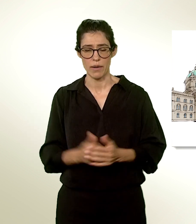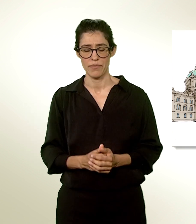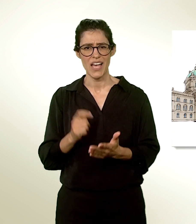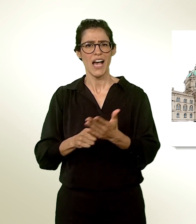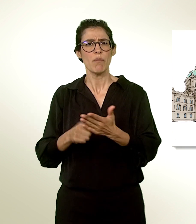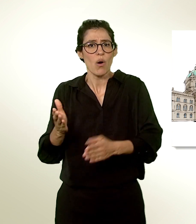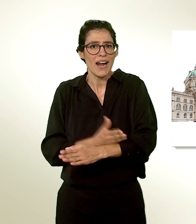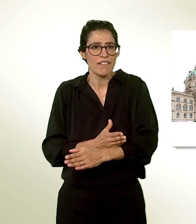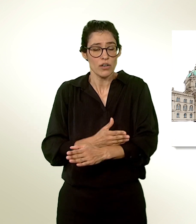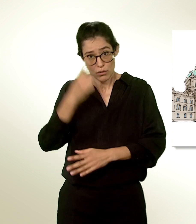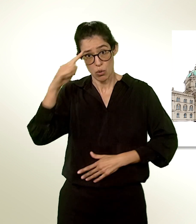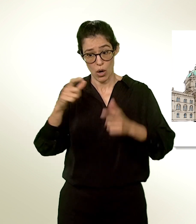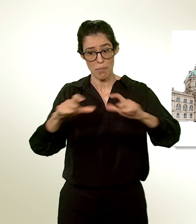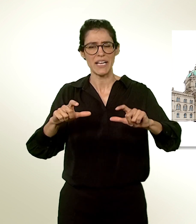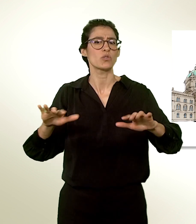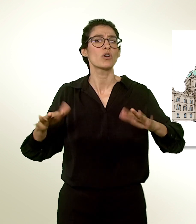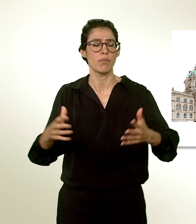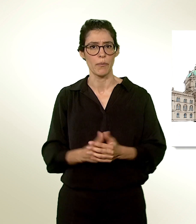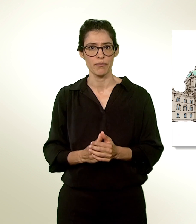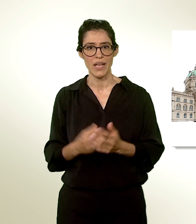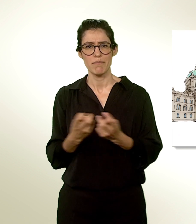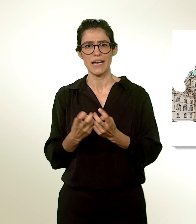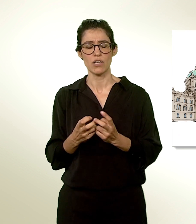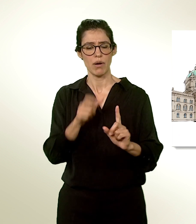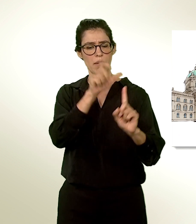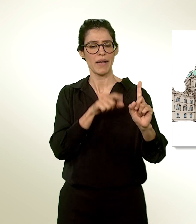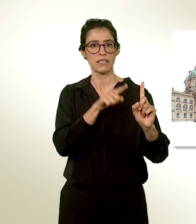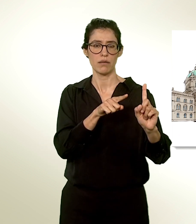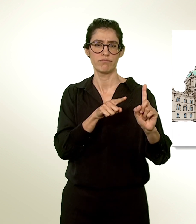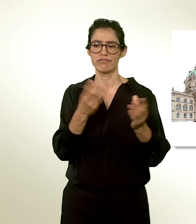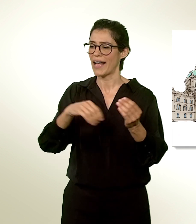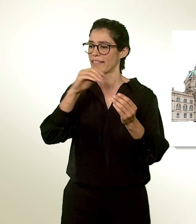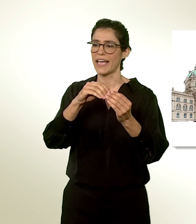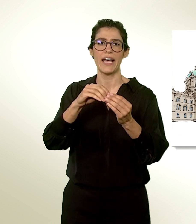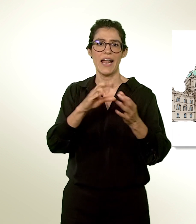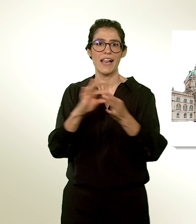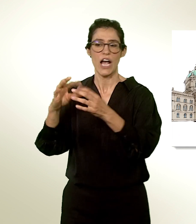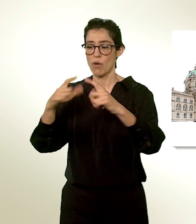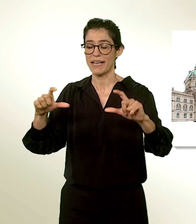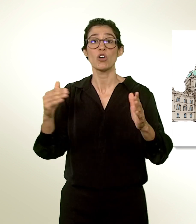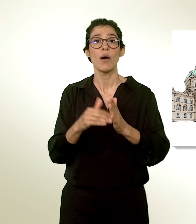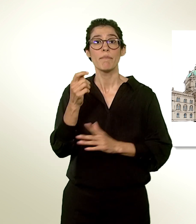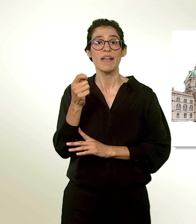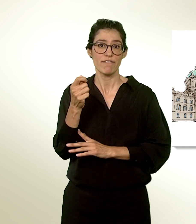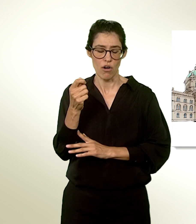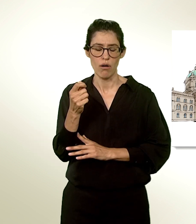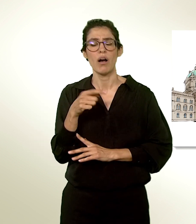les obligations. Si les intérêts obligataires d'un investisseur s'élèvent à 1 000 francs, celui-ci ne touche que 650 francs. Le solde